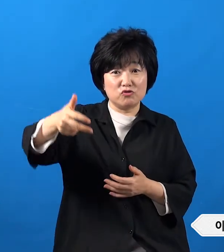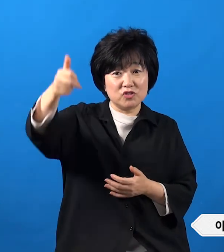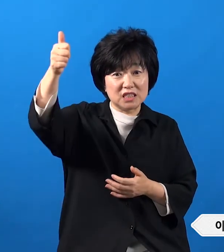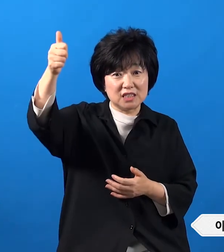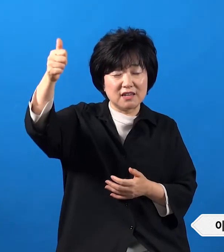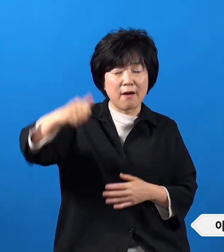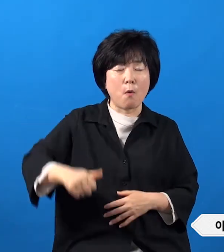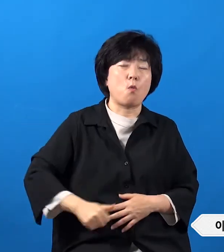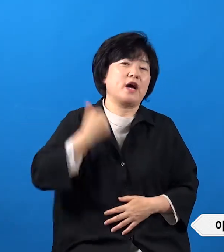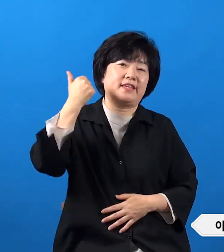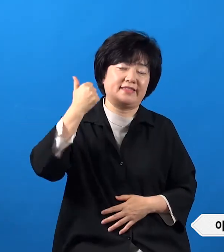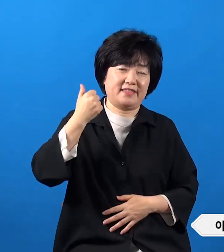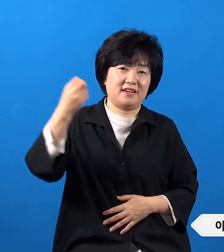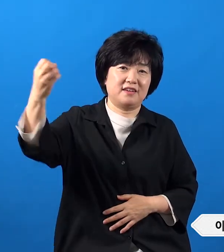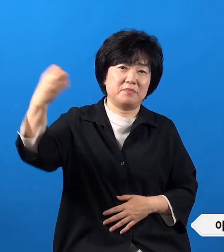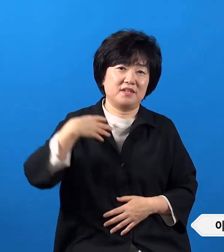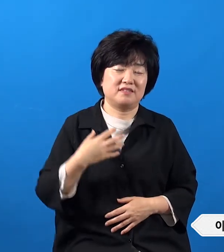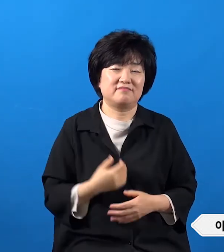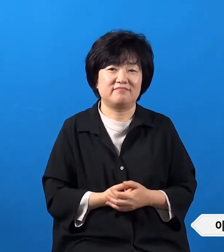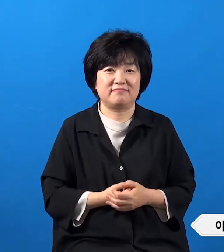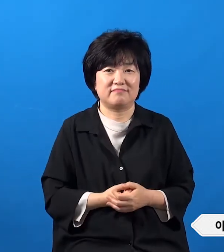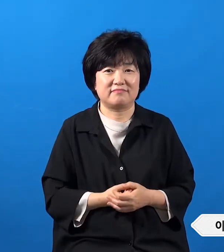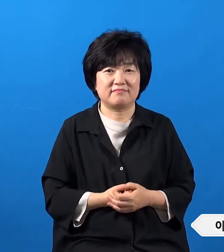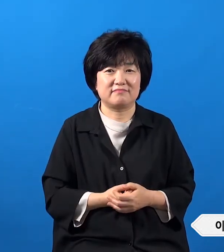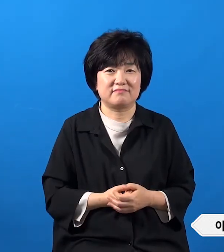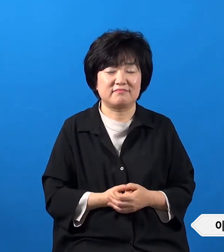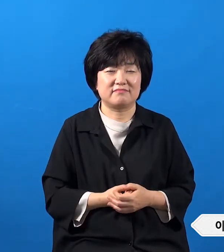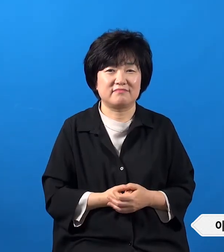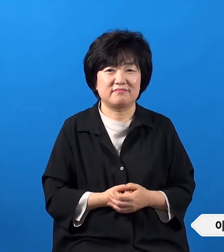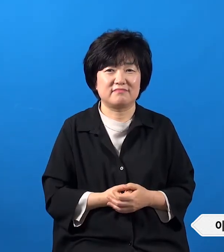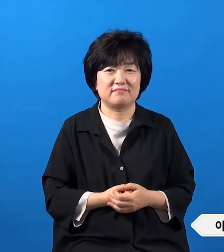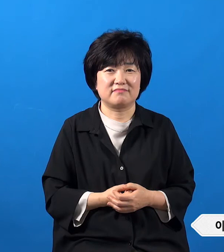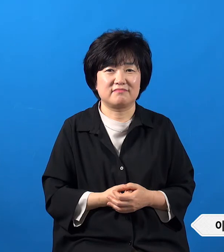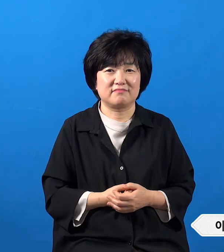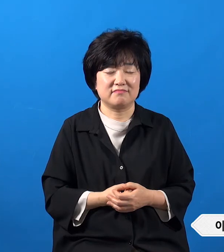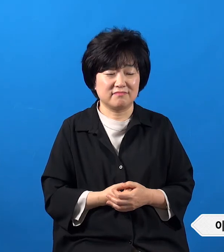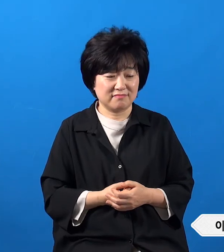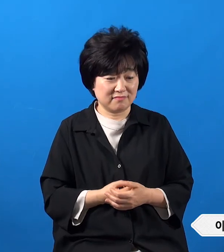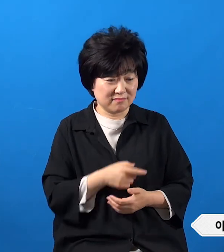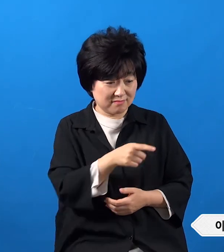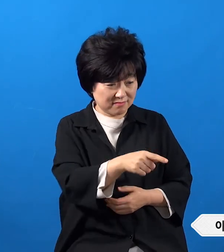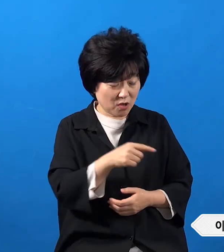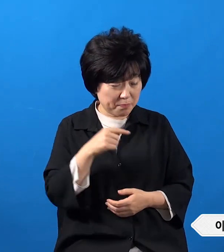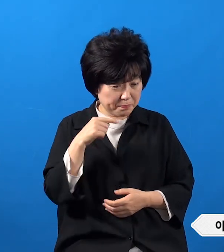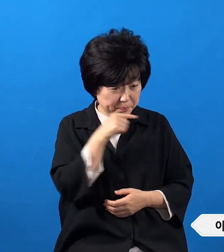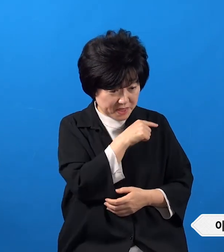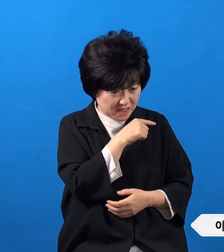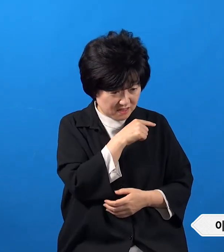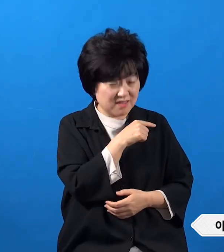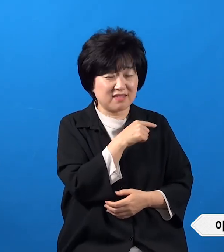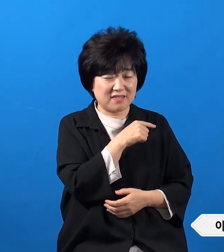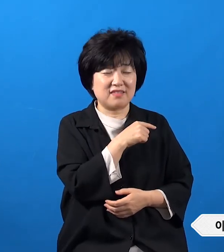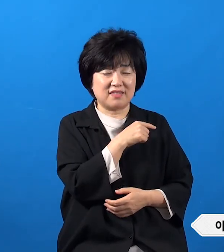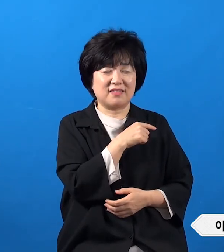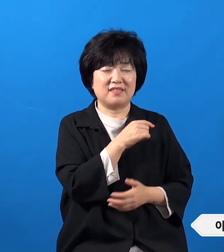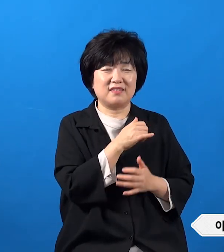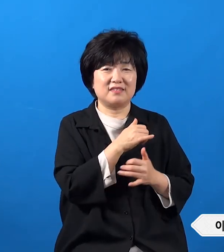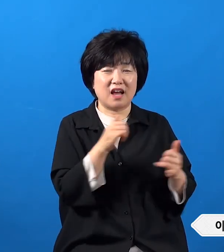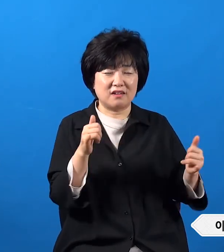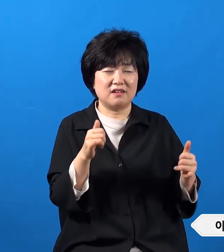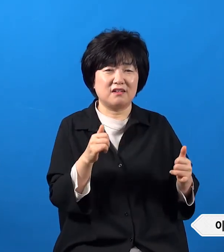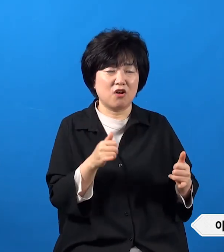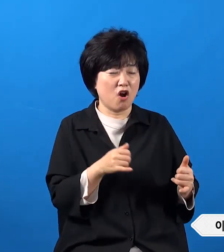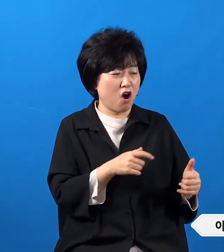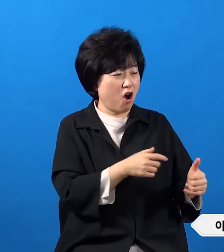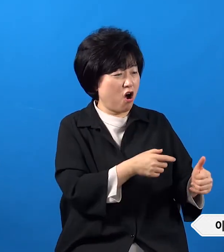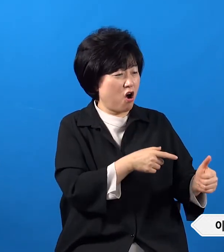주인이 노하셨다, 이렇게 기록되어 있습니다. 아니, 나에게 당연히 빚진 자를 찾아가서 빚